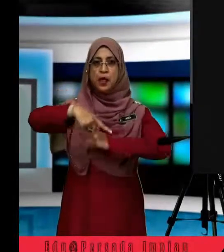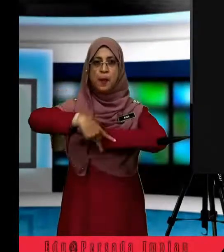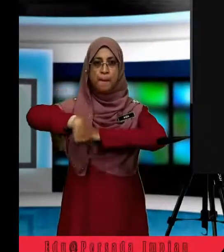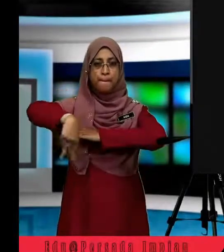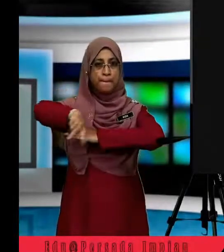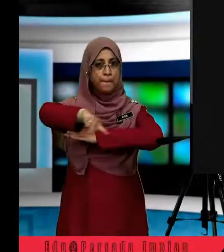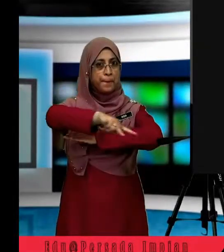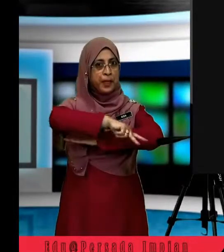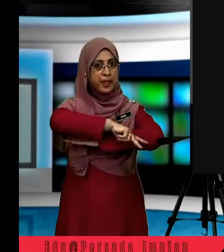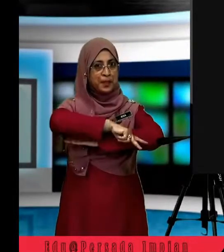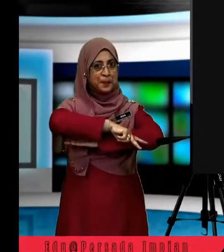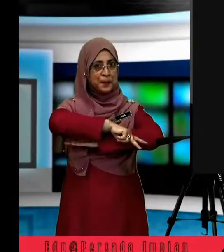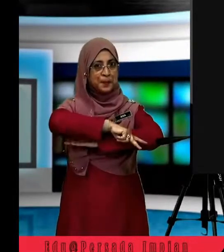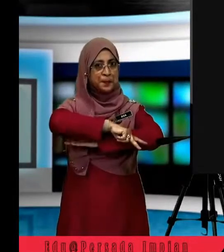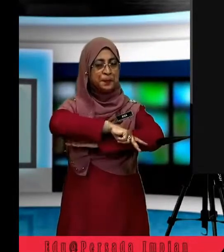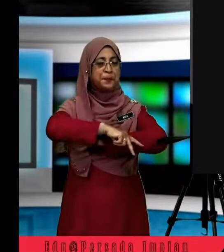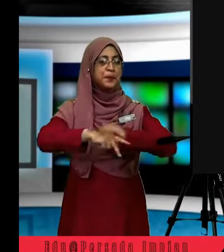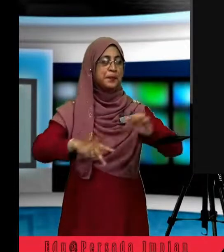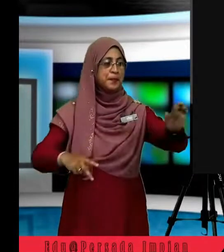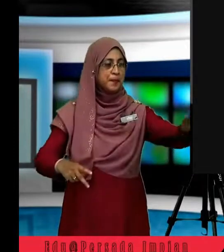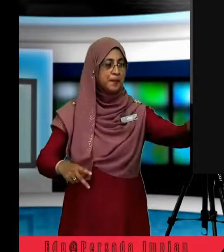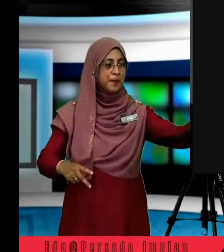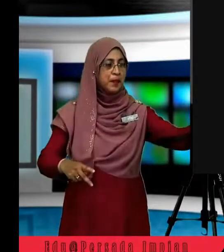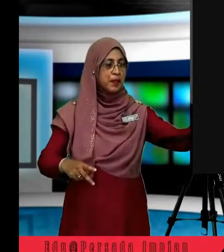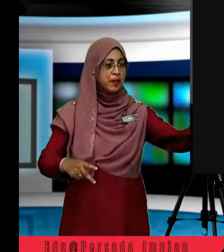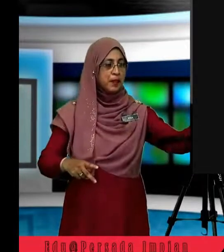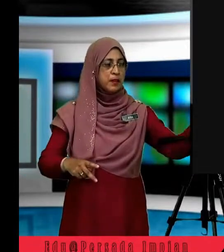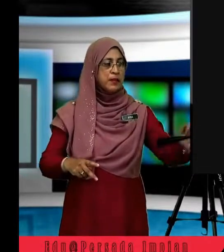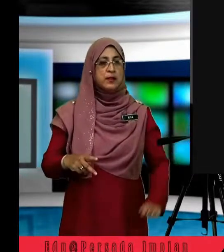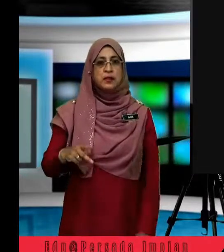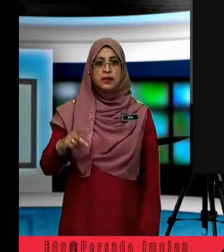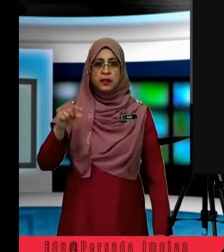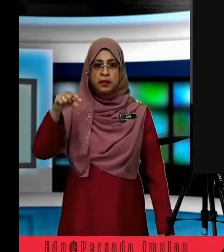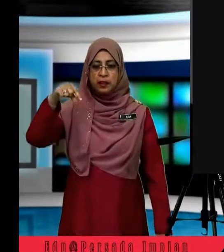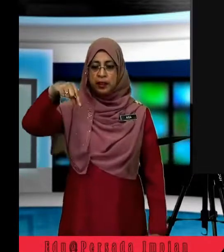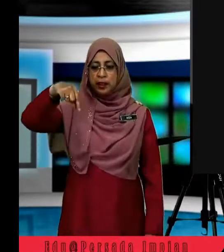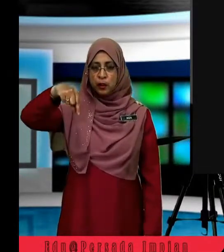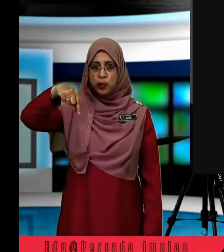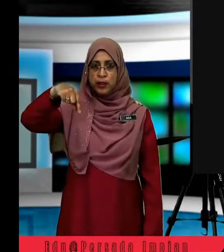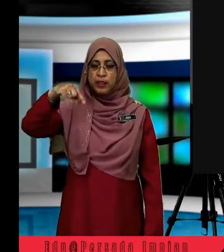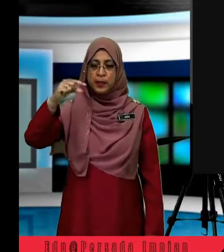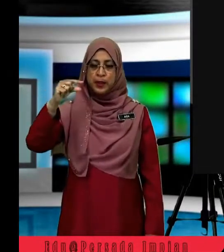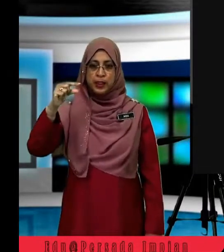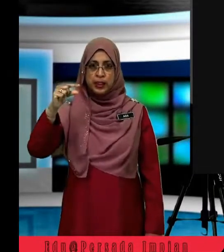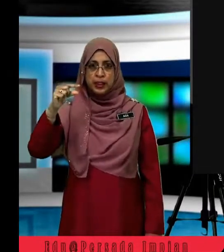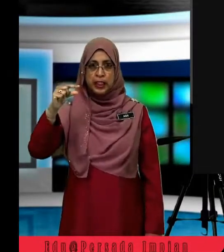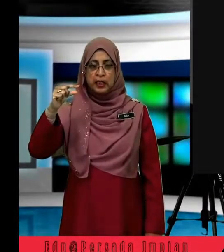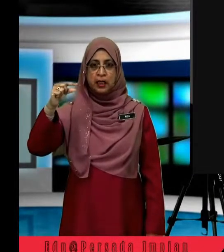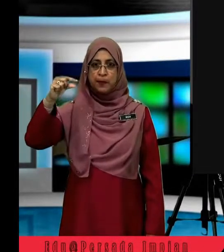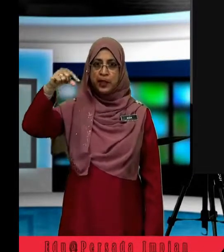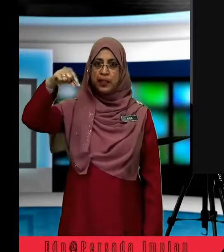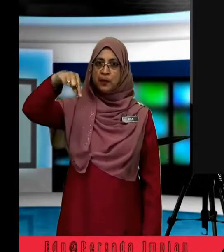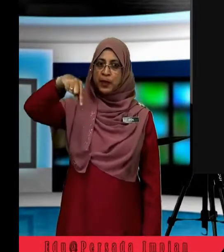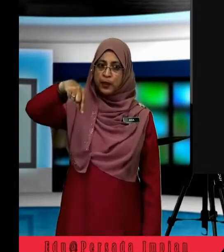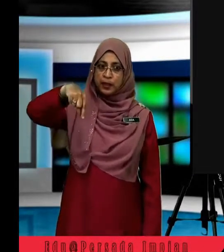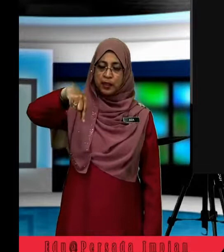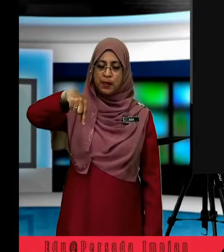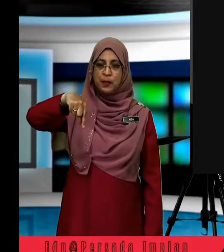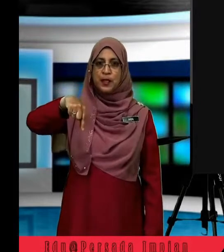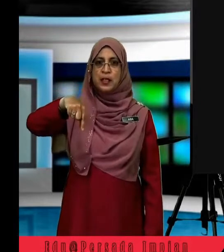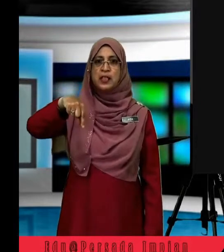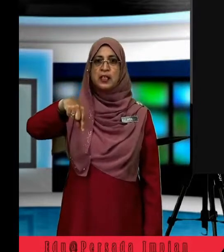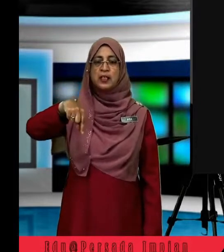halo Pi Padang owner hiu seperti sih tapi